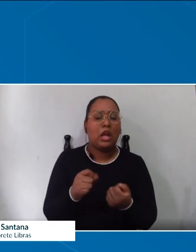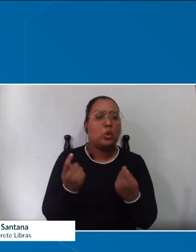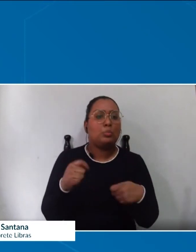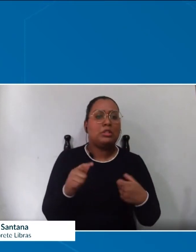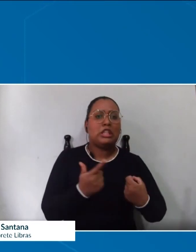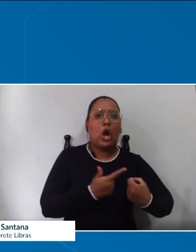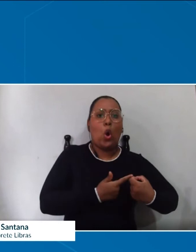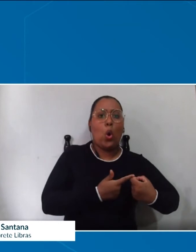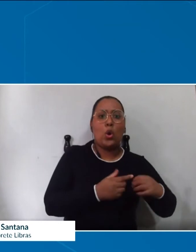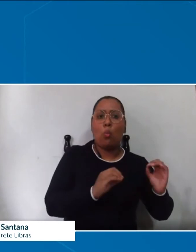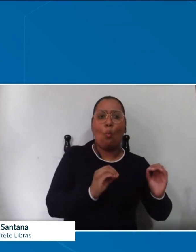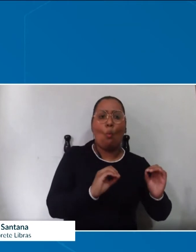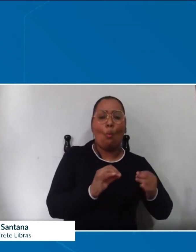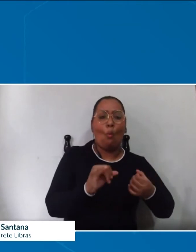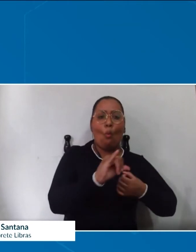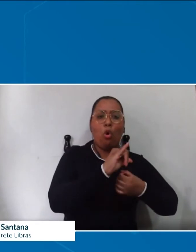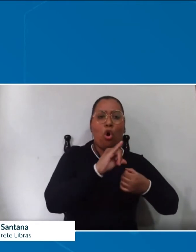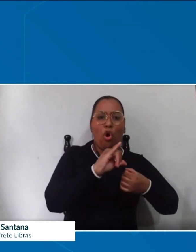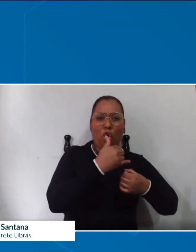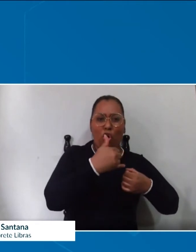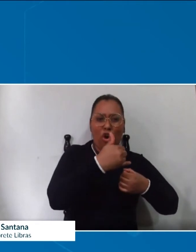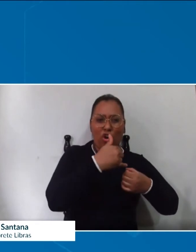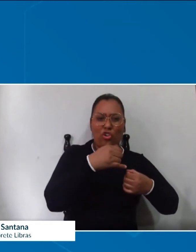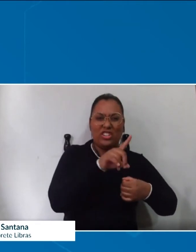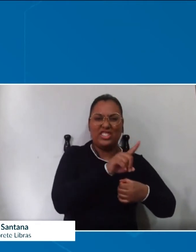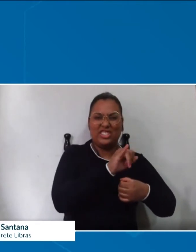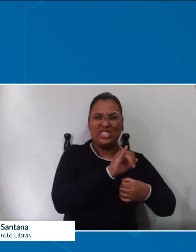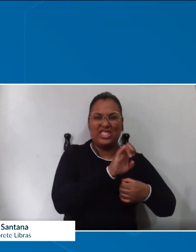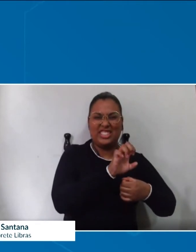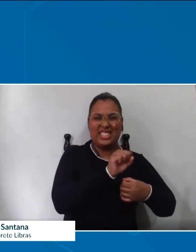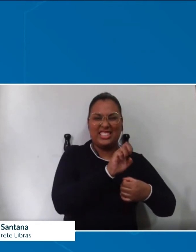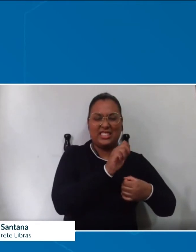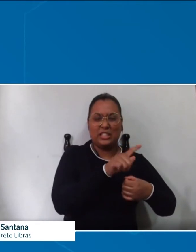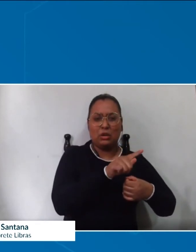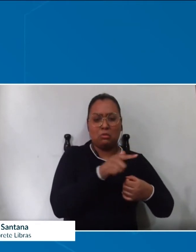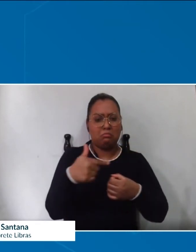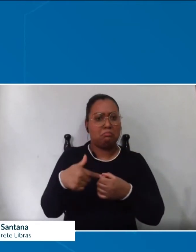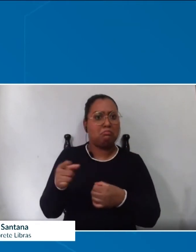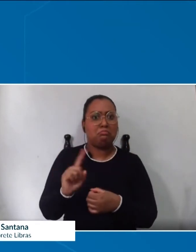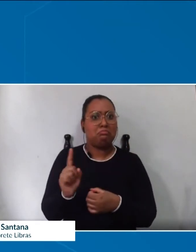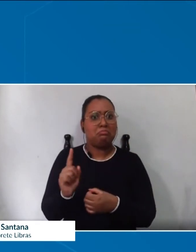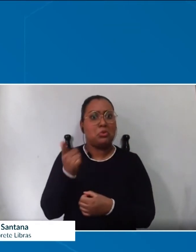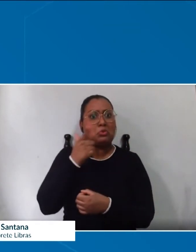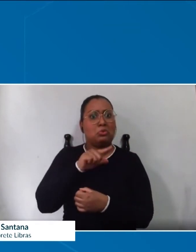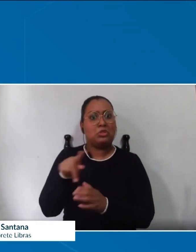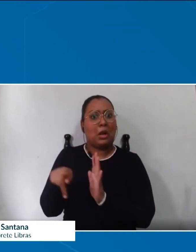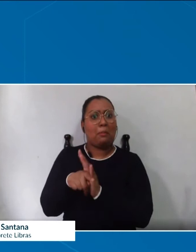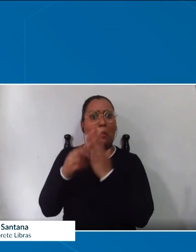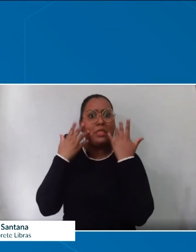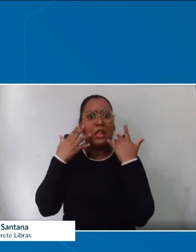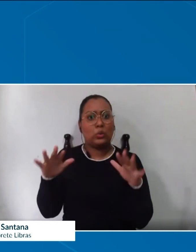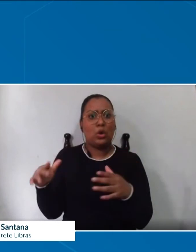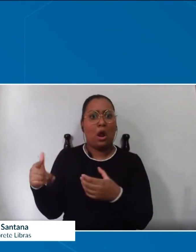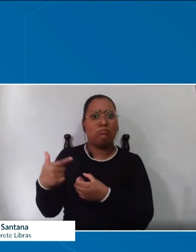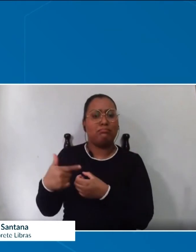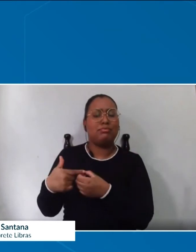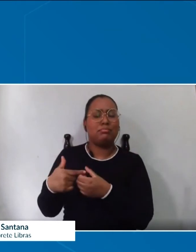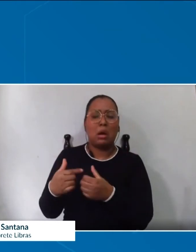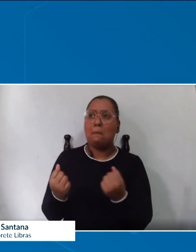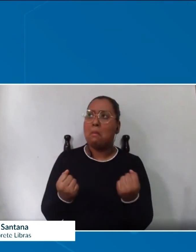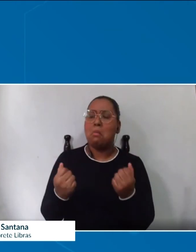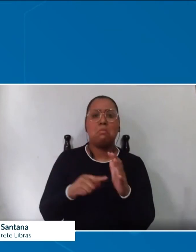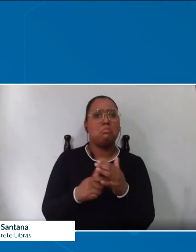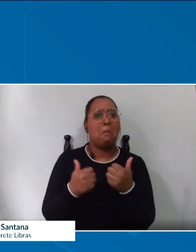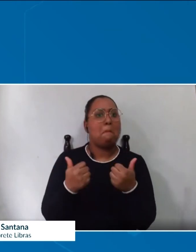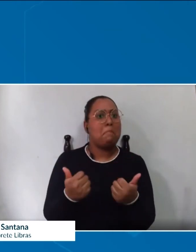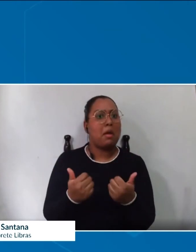diesel. Então, com isso, as emissões foram neutras para o meio ambiente. Então, a gente tem que